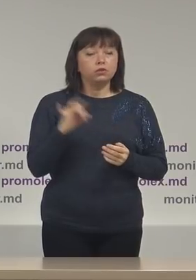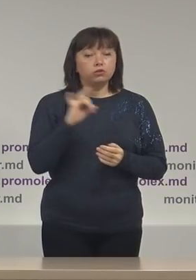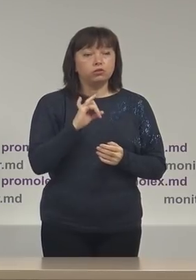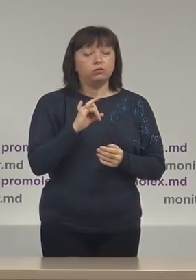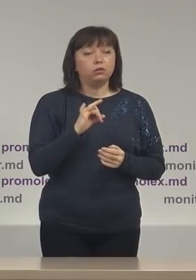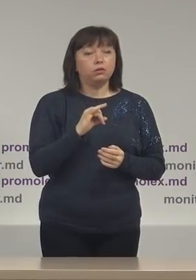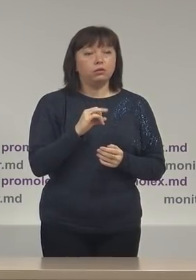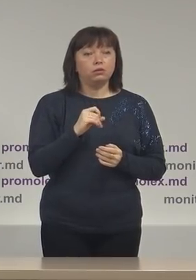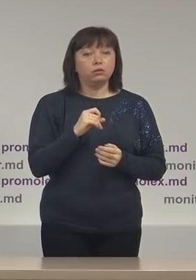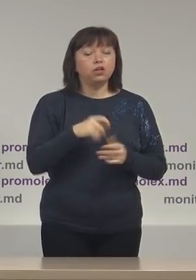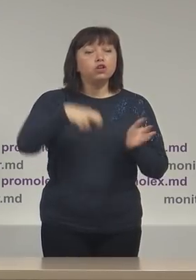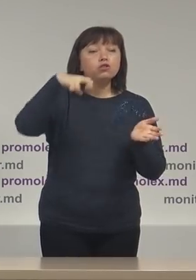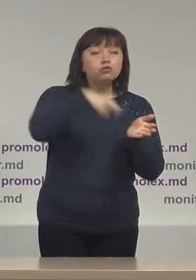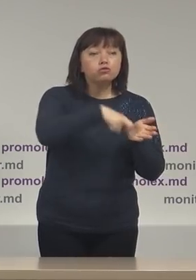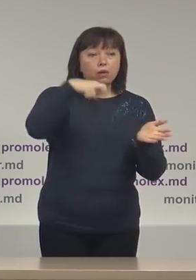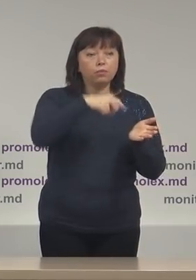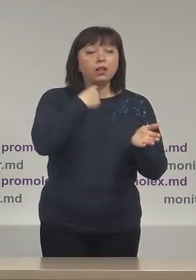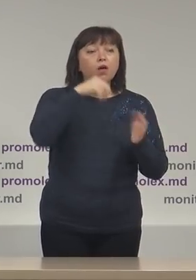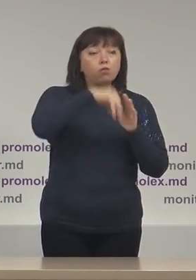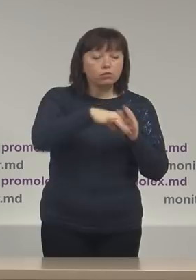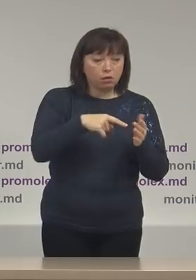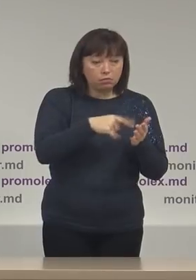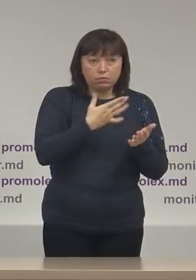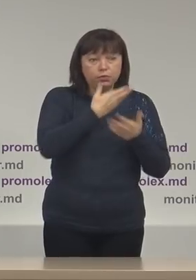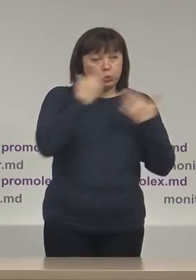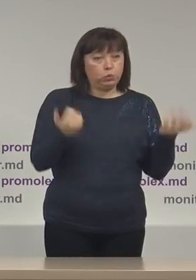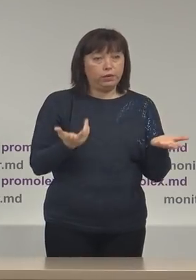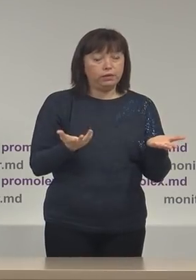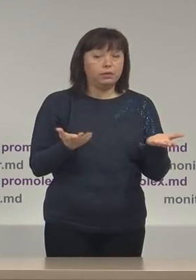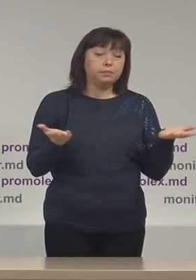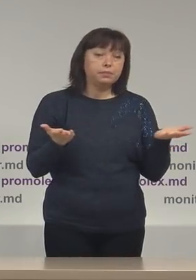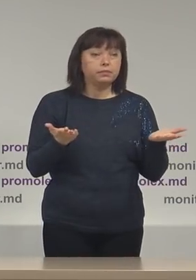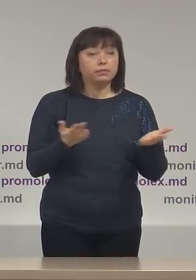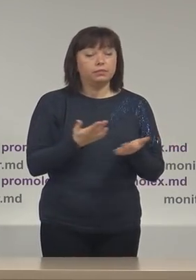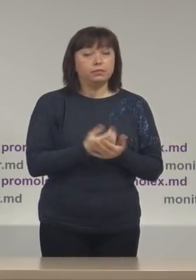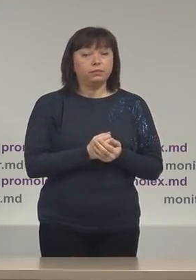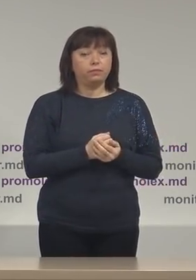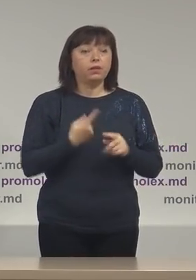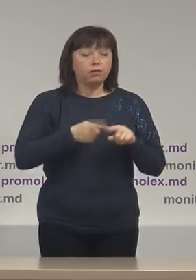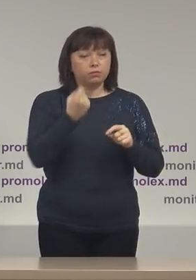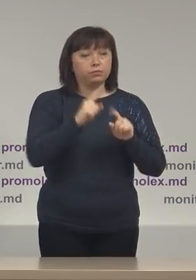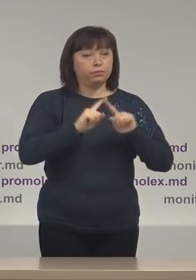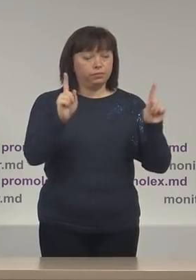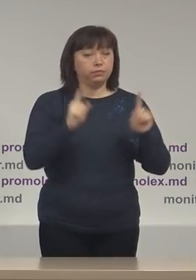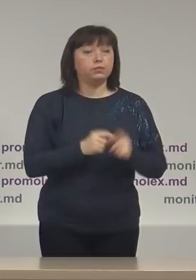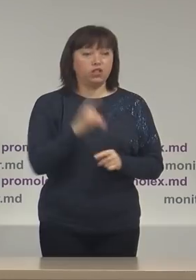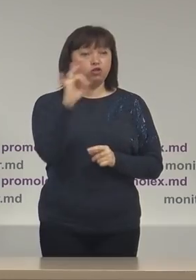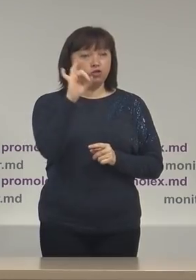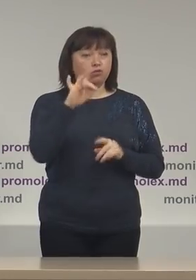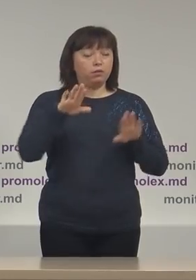supliment, ștampila votată se pare că lipsește. Repet, 1/218